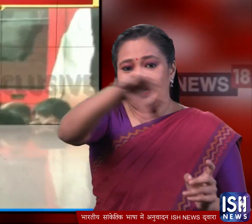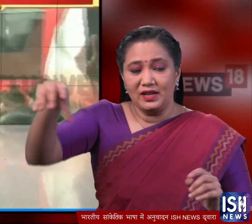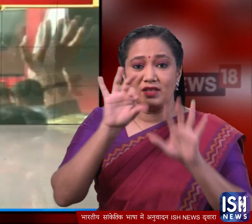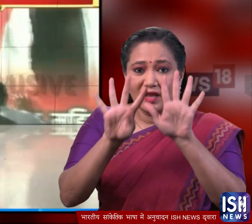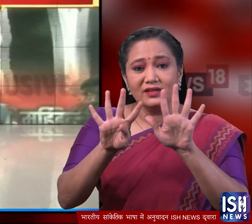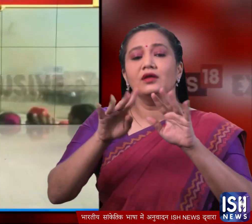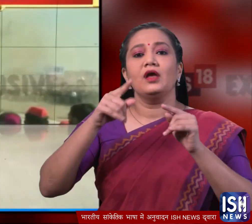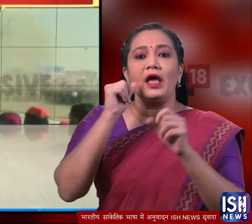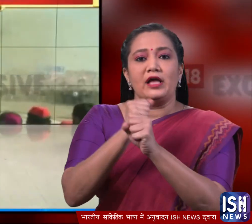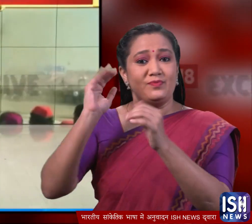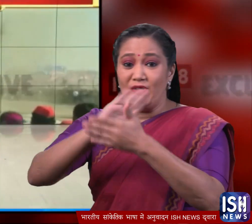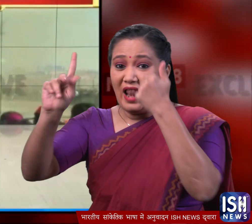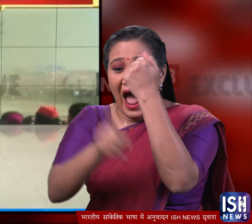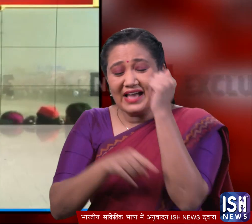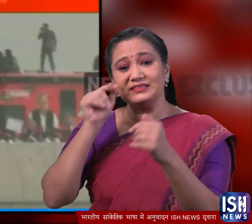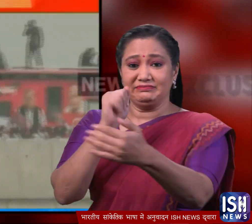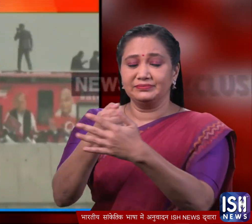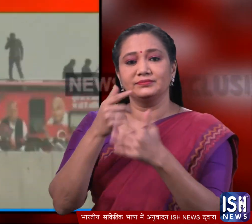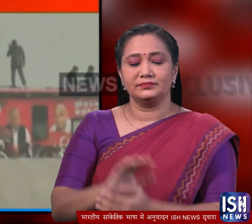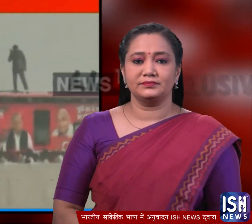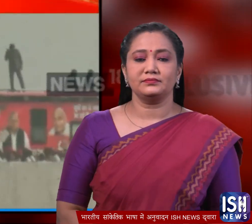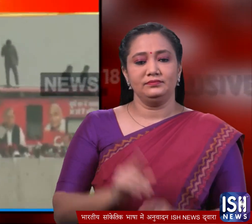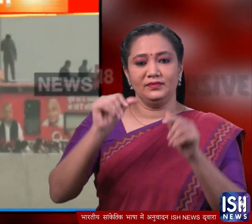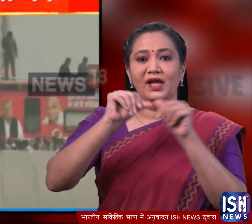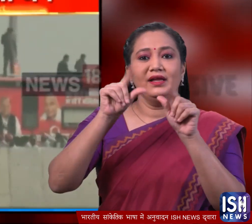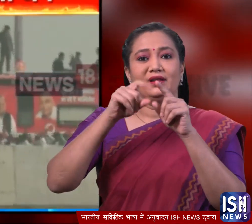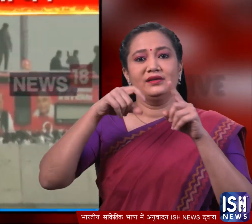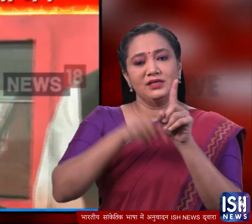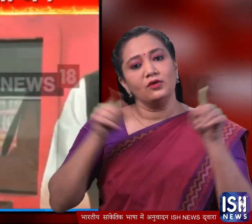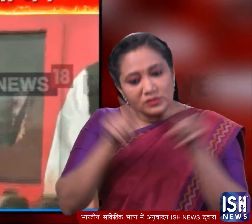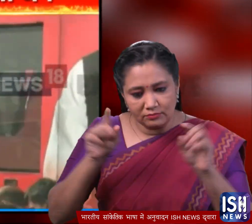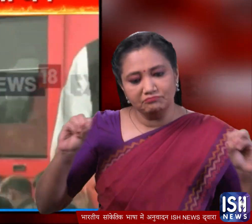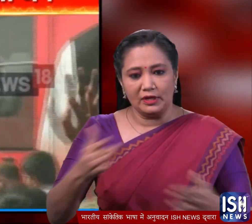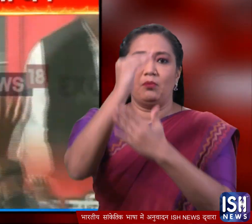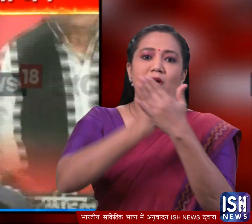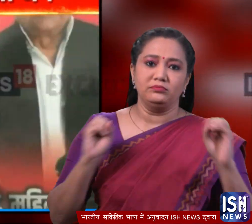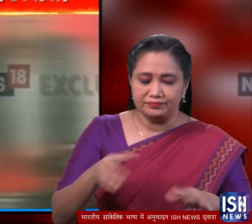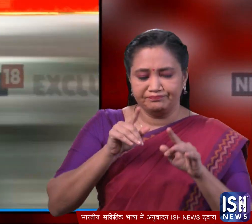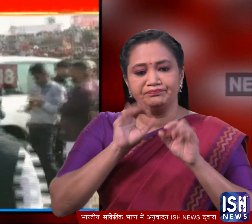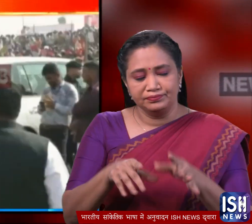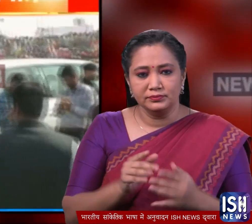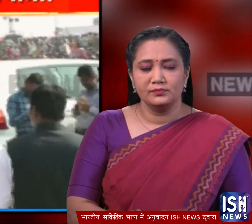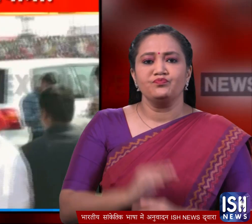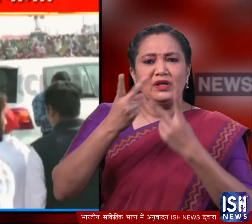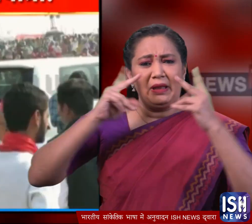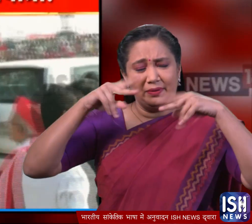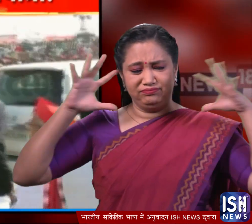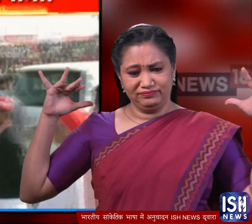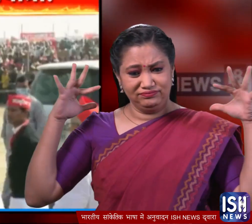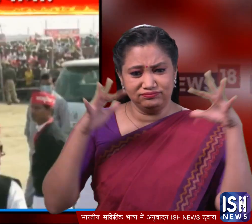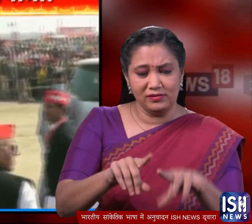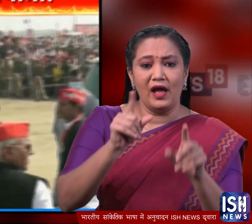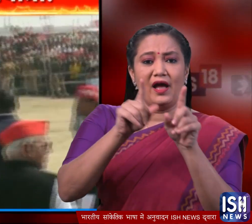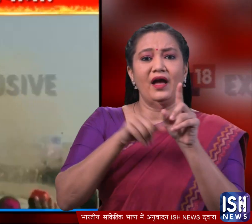यह एक्सप्रेसवे गाजीपुर में खत्म होगा और अखिलेश यादव ने अपनी रथ यात्रा वहीं पर निकाली। पार्टी के ढेरों कार्यकर्ताओं